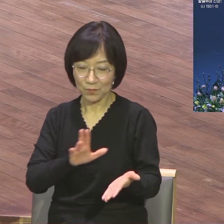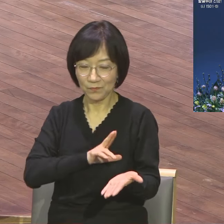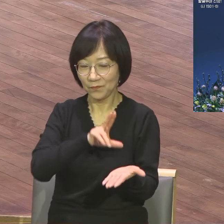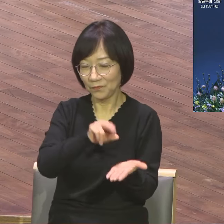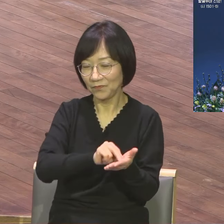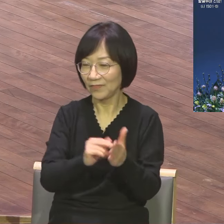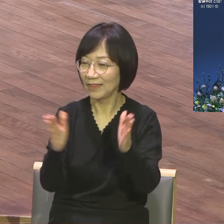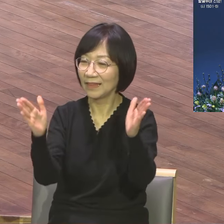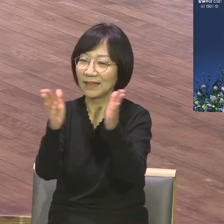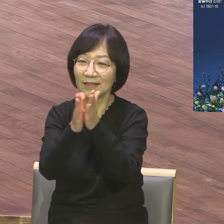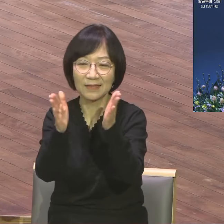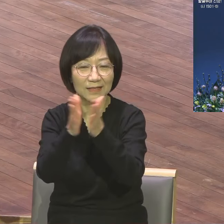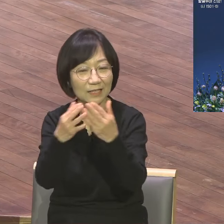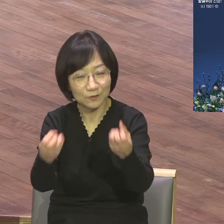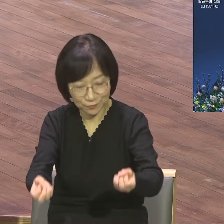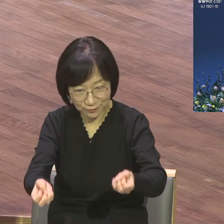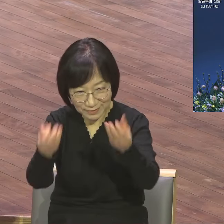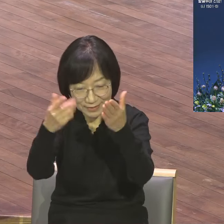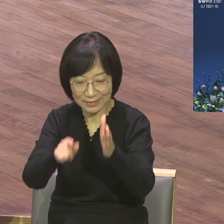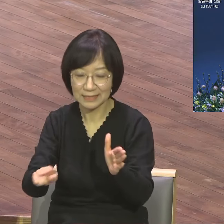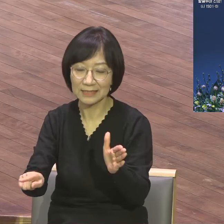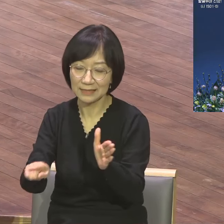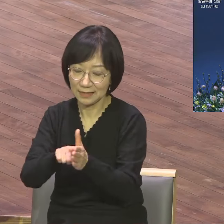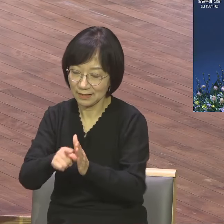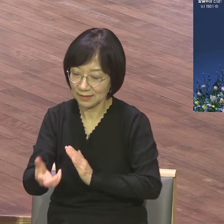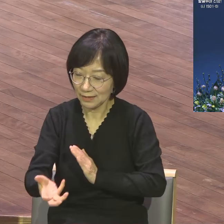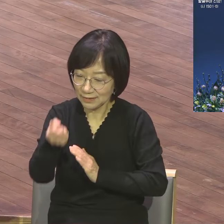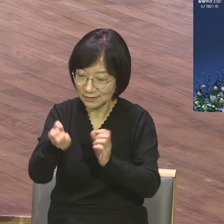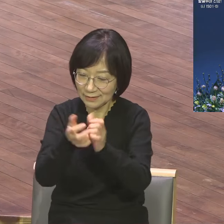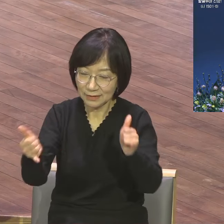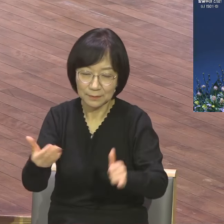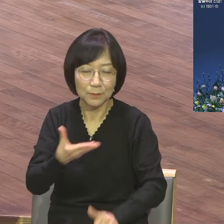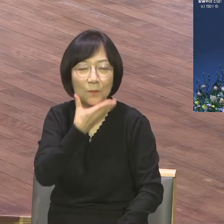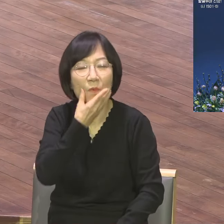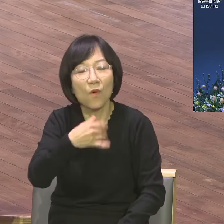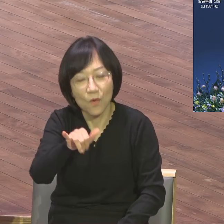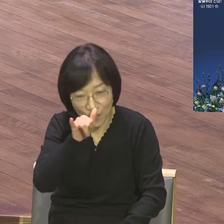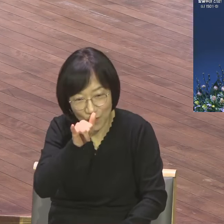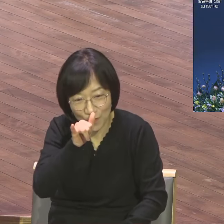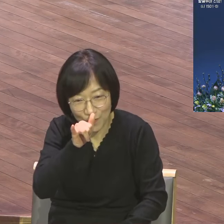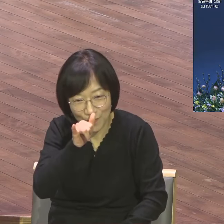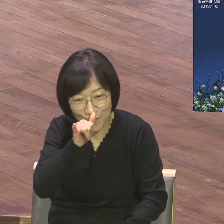할렐루야 신앙을 가진 자는 복 있는 사람이다.